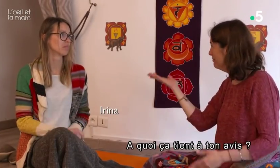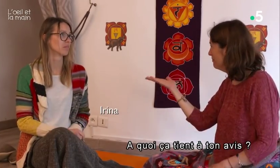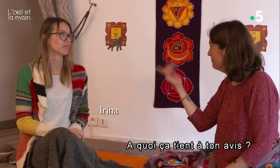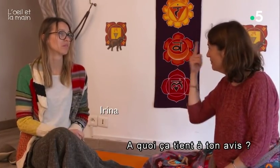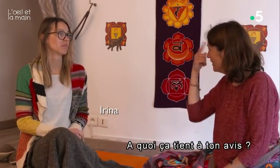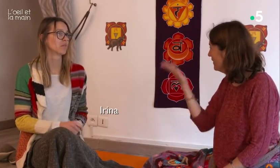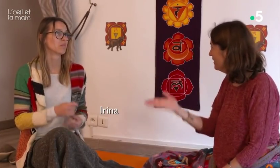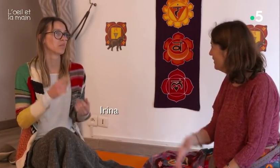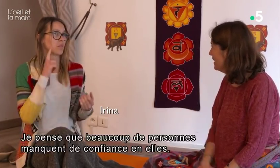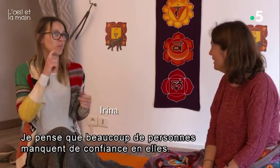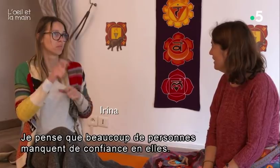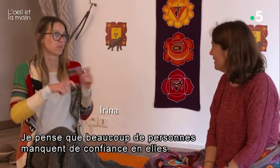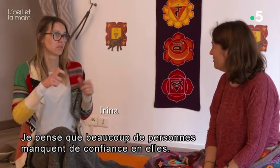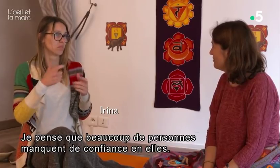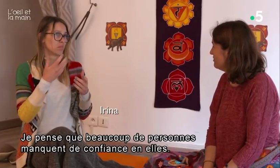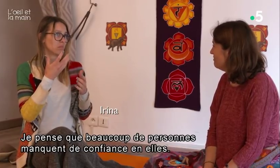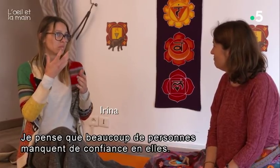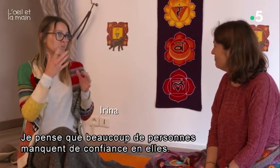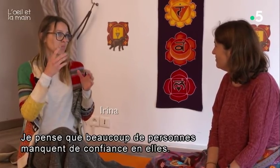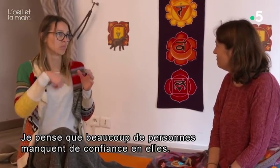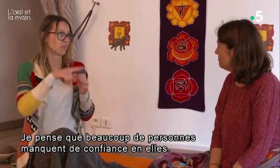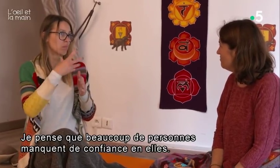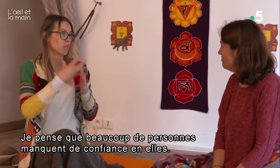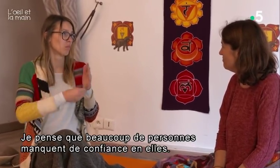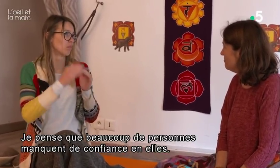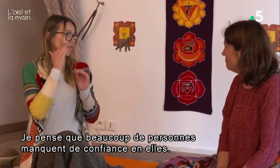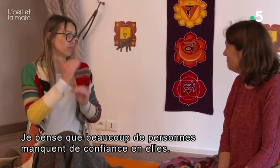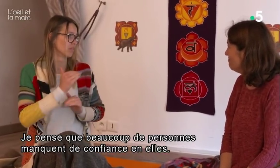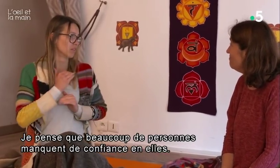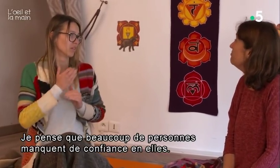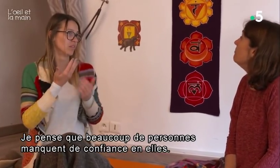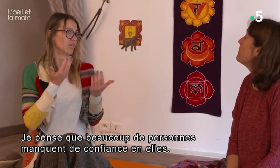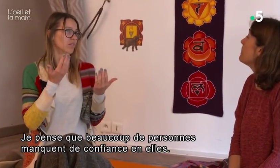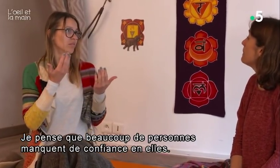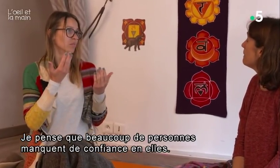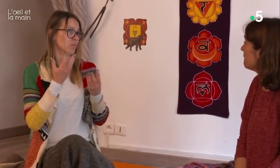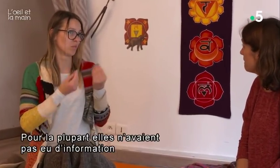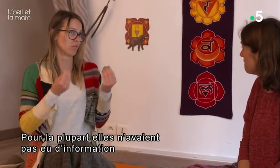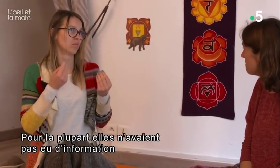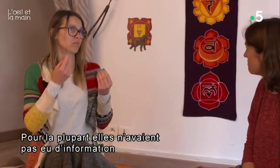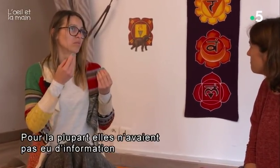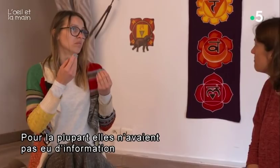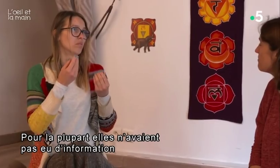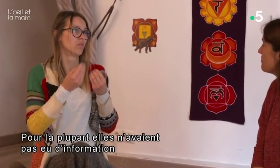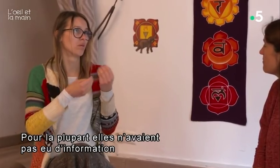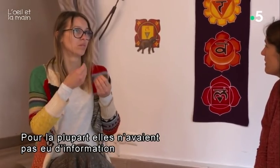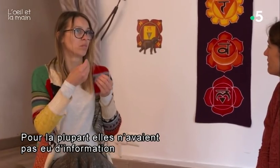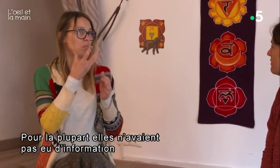avis ? Je pense que beaucoup de personnes manquent de confiance en elles. Pour la plupart, elles n'avaient